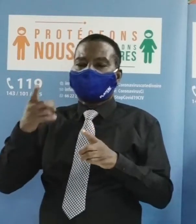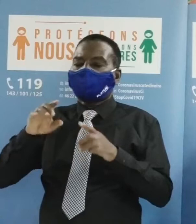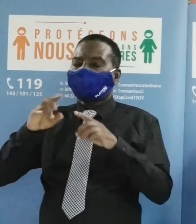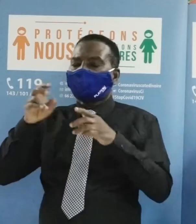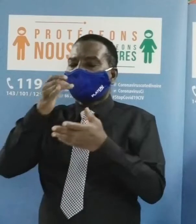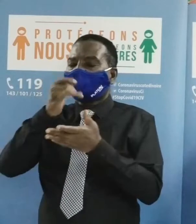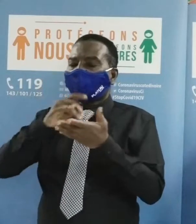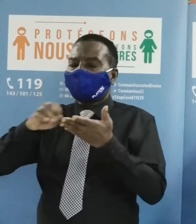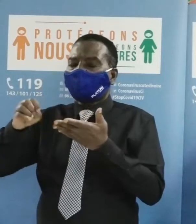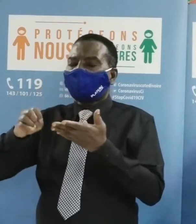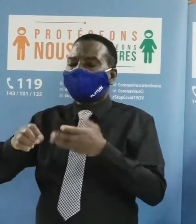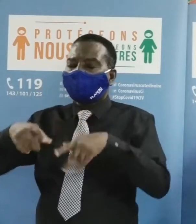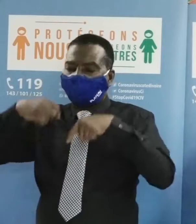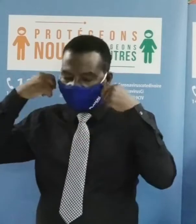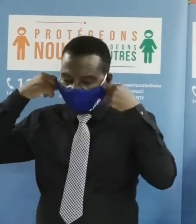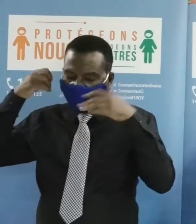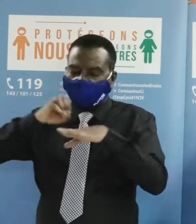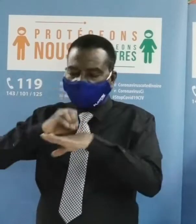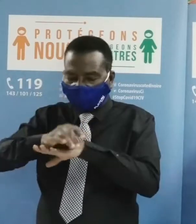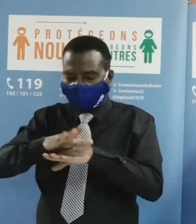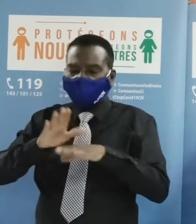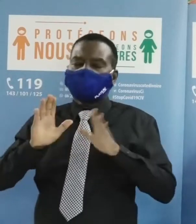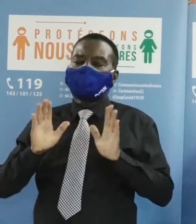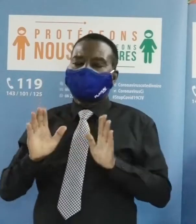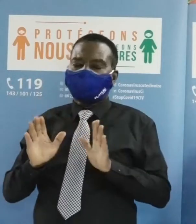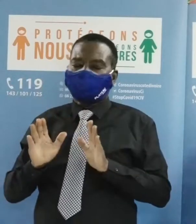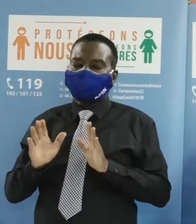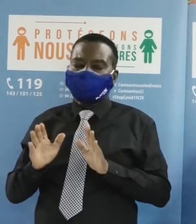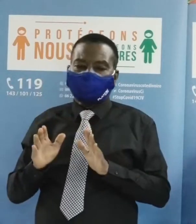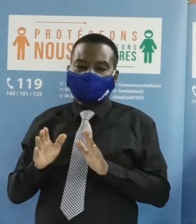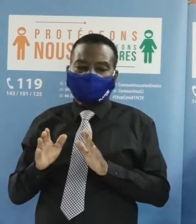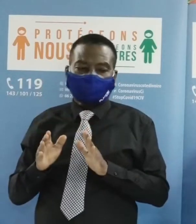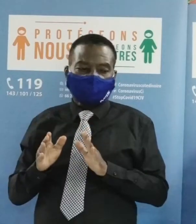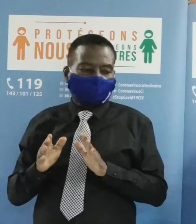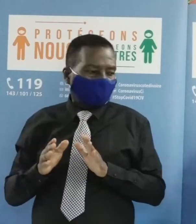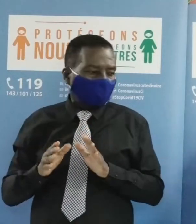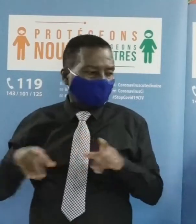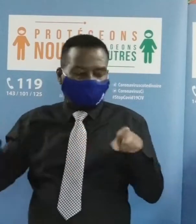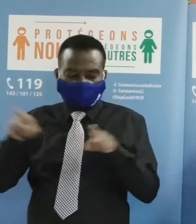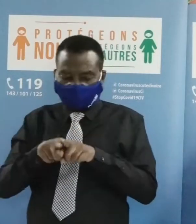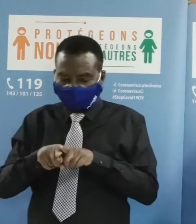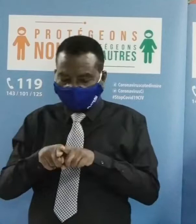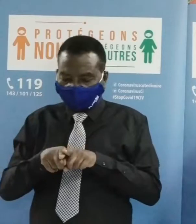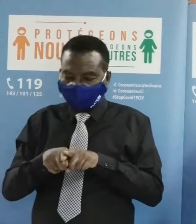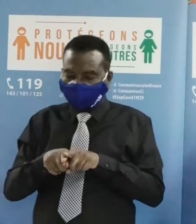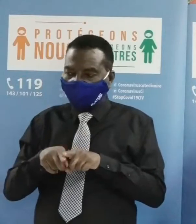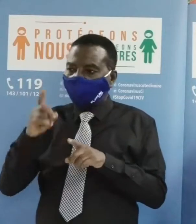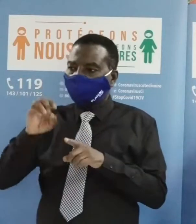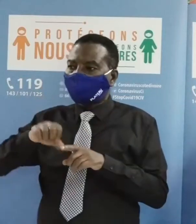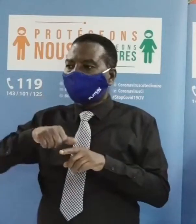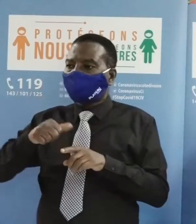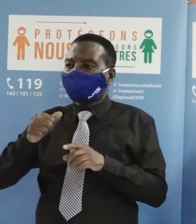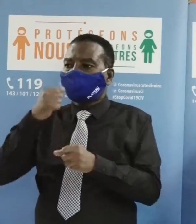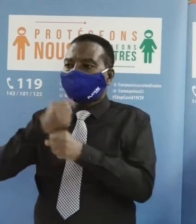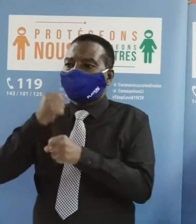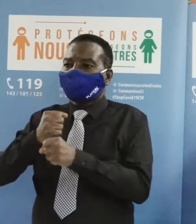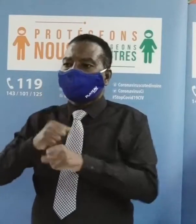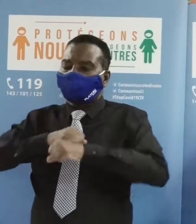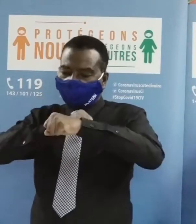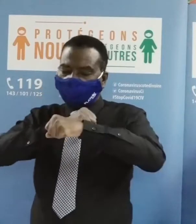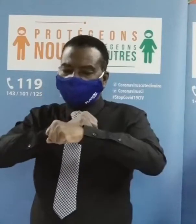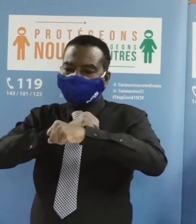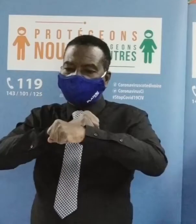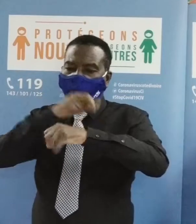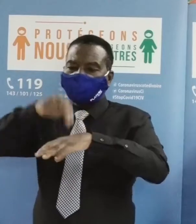celle du port obligatoire du masque aussi les opérations de sécurisation